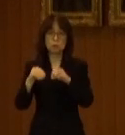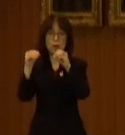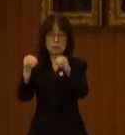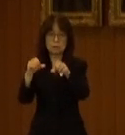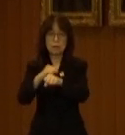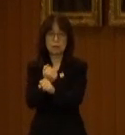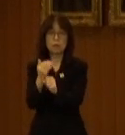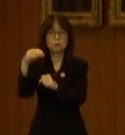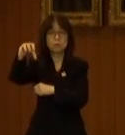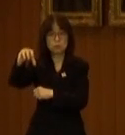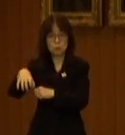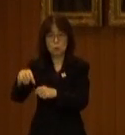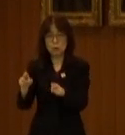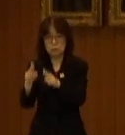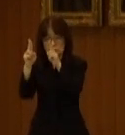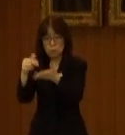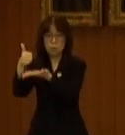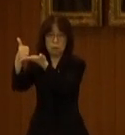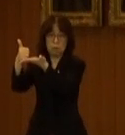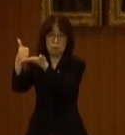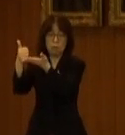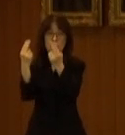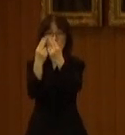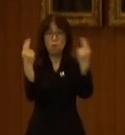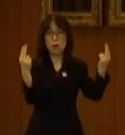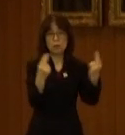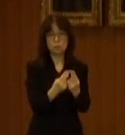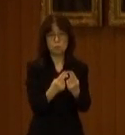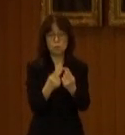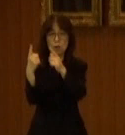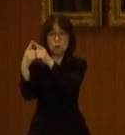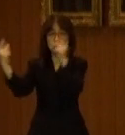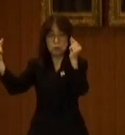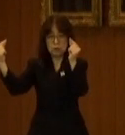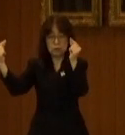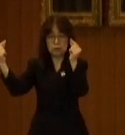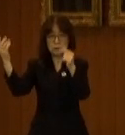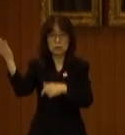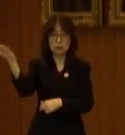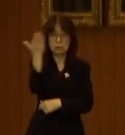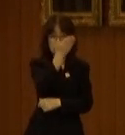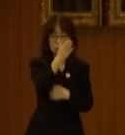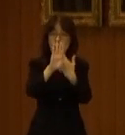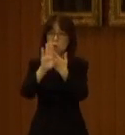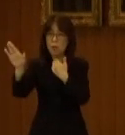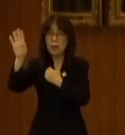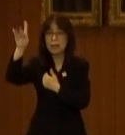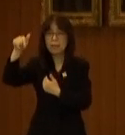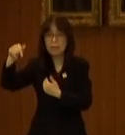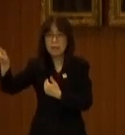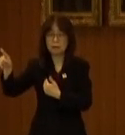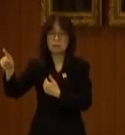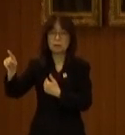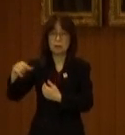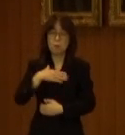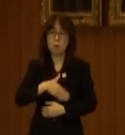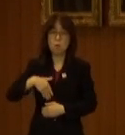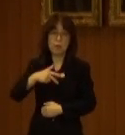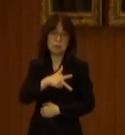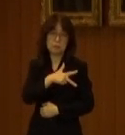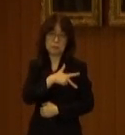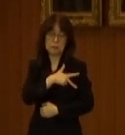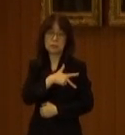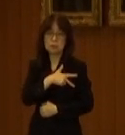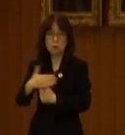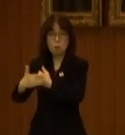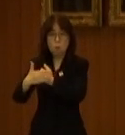究所の専門家をはじめ、北海道や国を通じて他県からも保健師等の応援職員